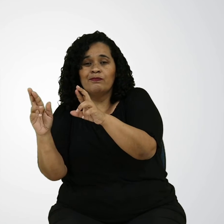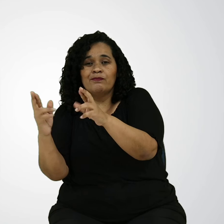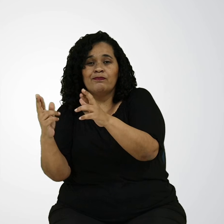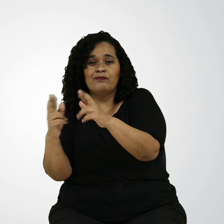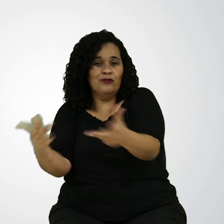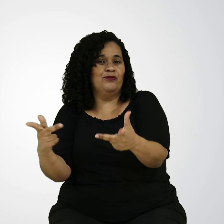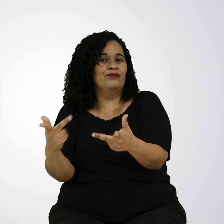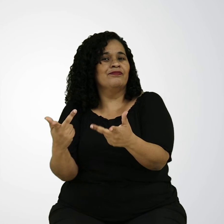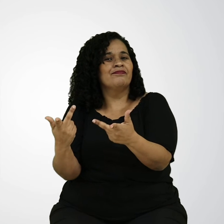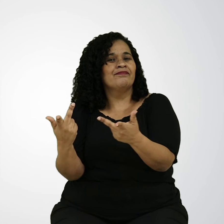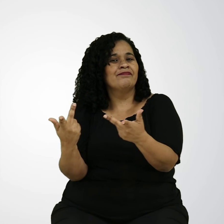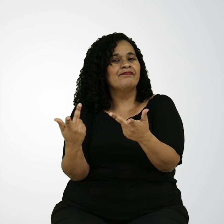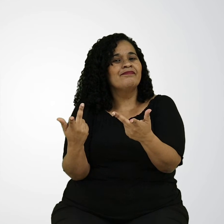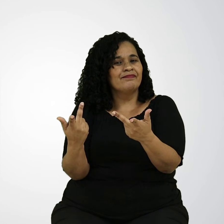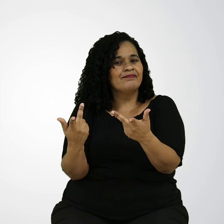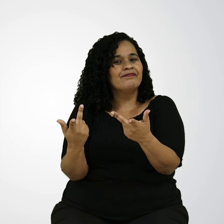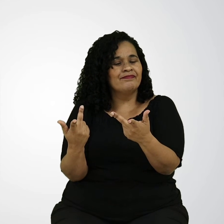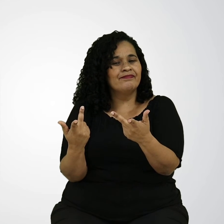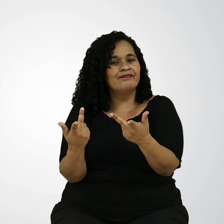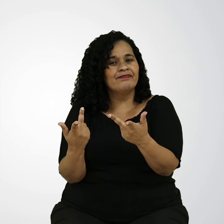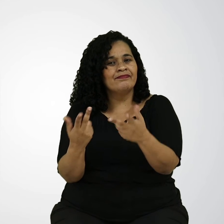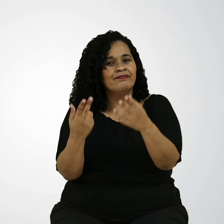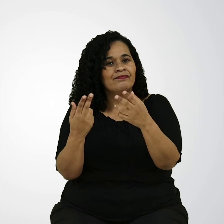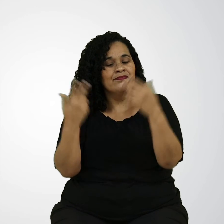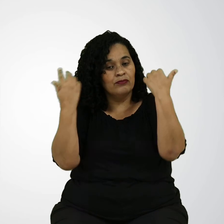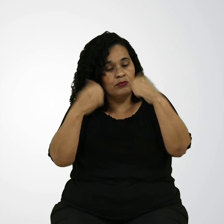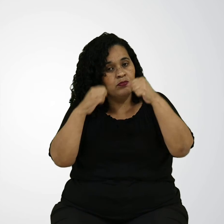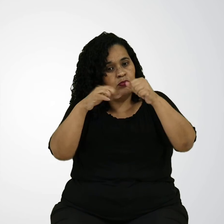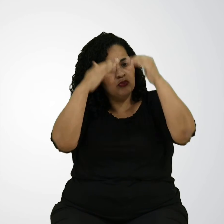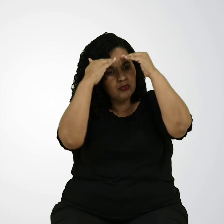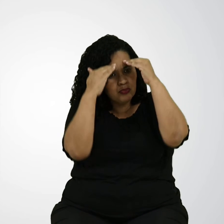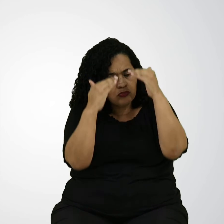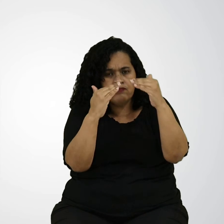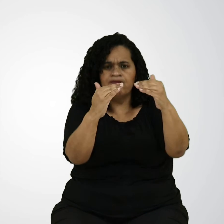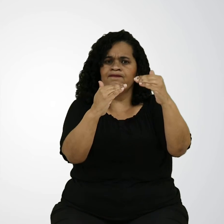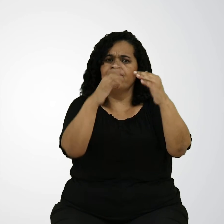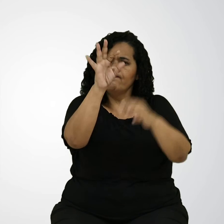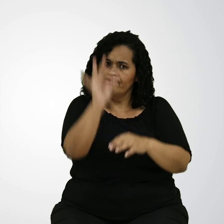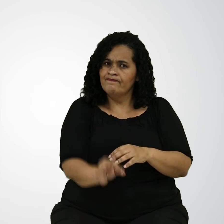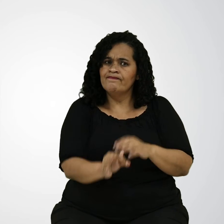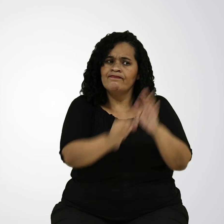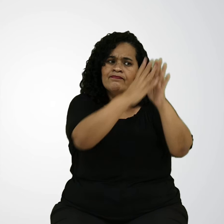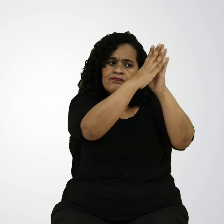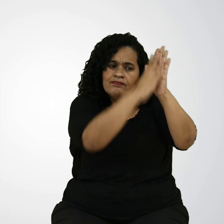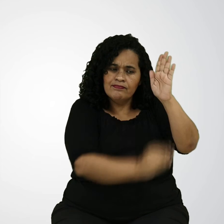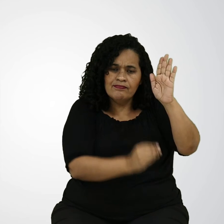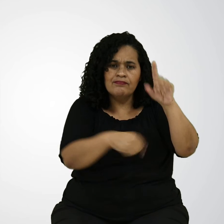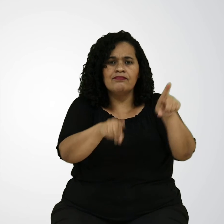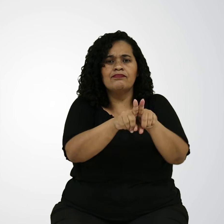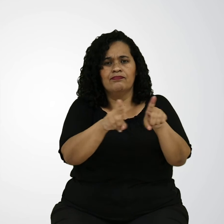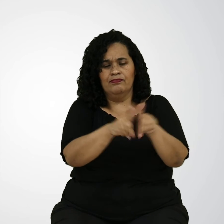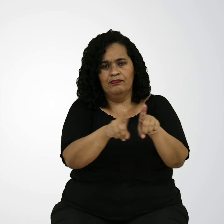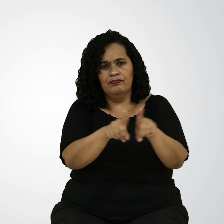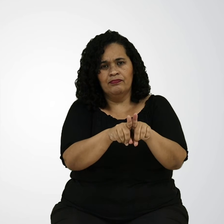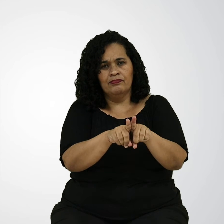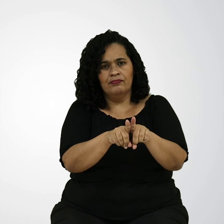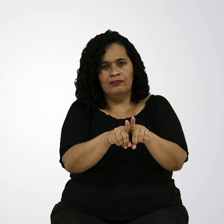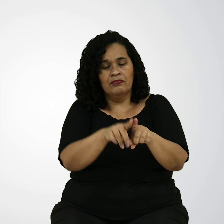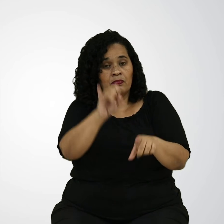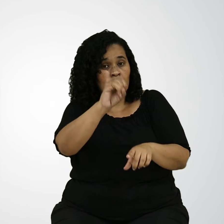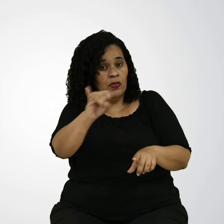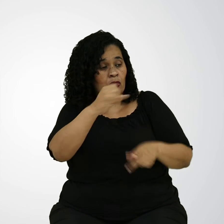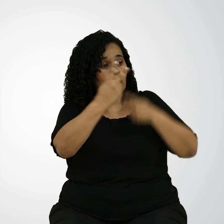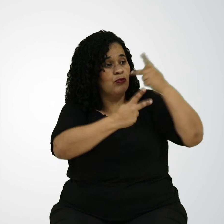No cristianismo não funciona assim. Isso. Cristãos precisam ser coerentes. Né? O sim precisa ser sim e o não precisa ser